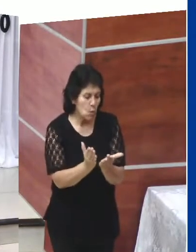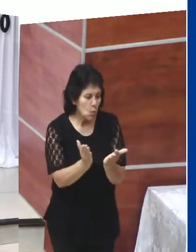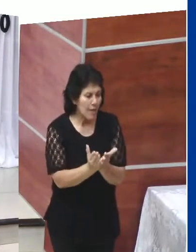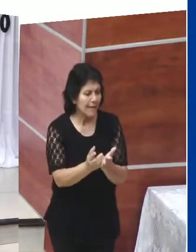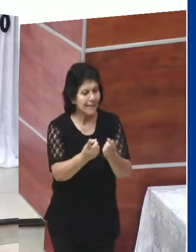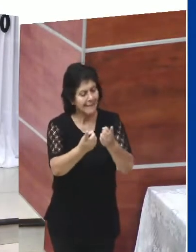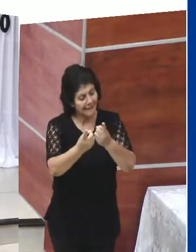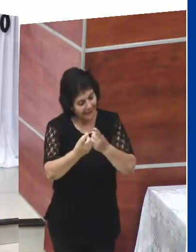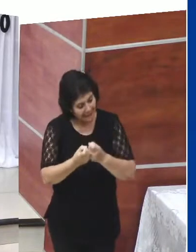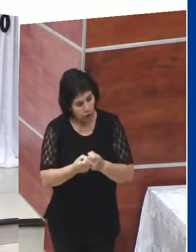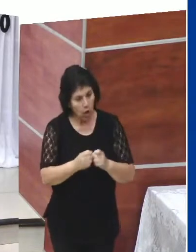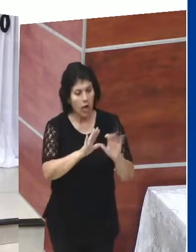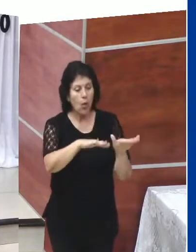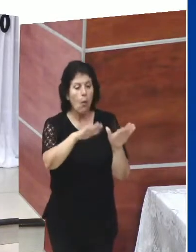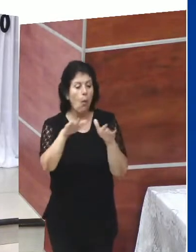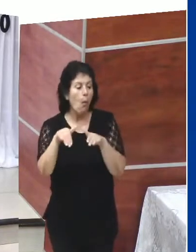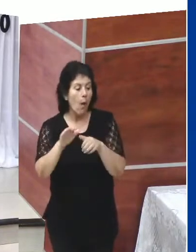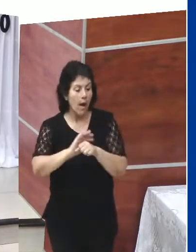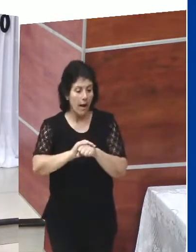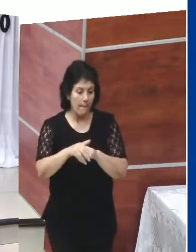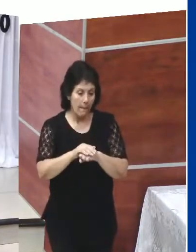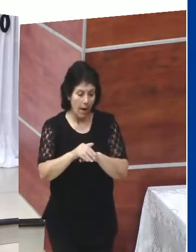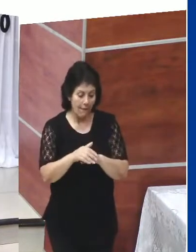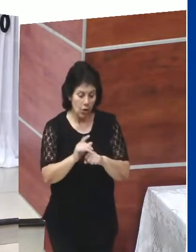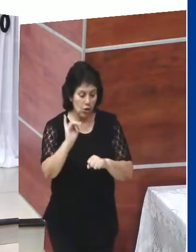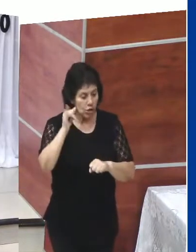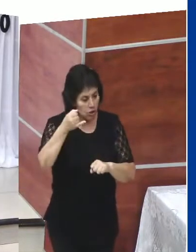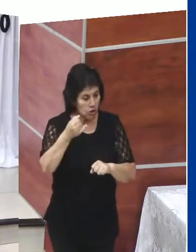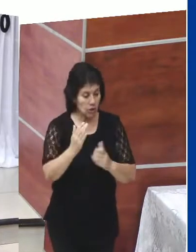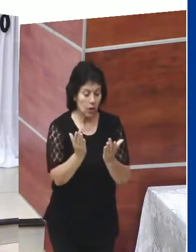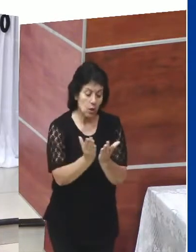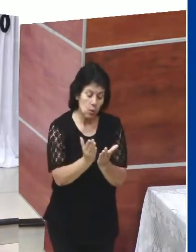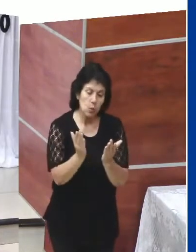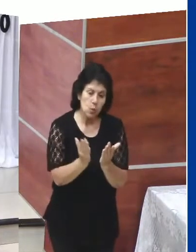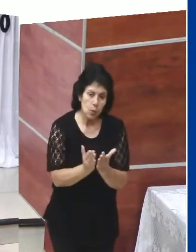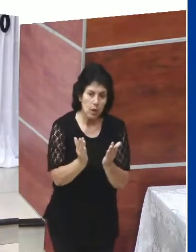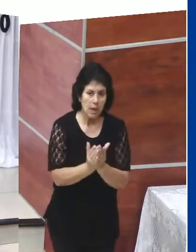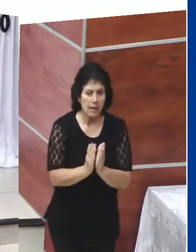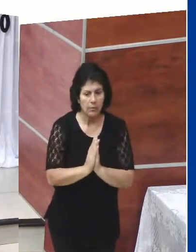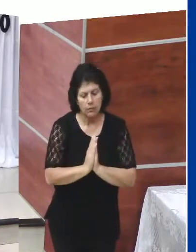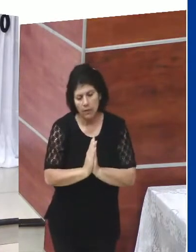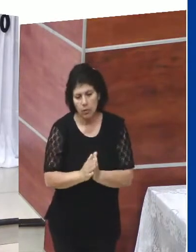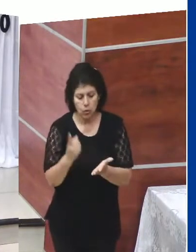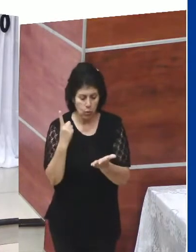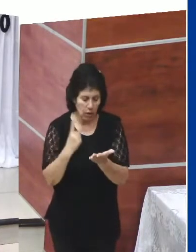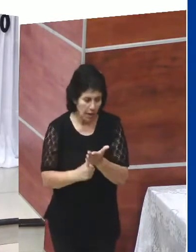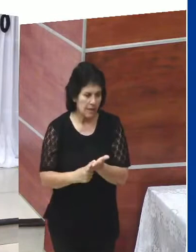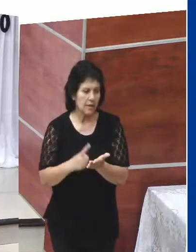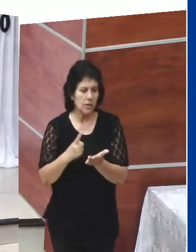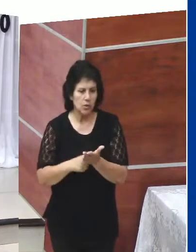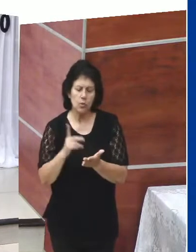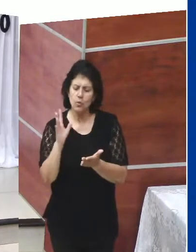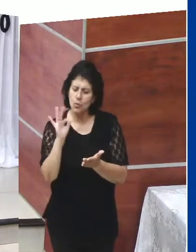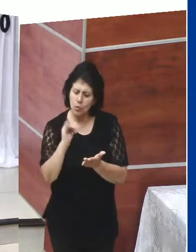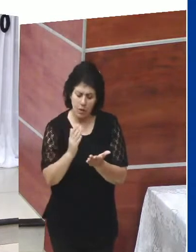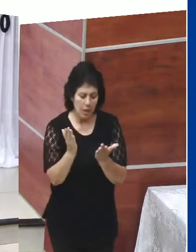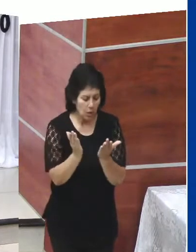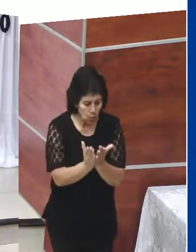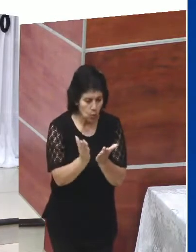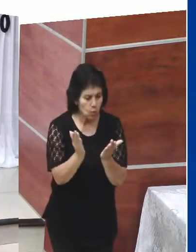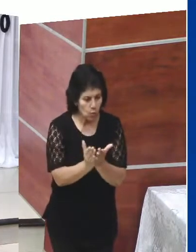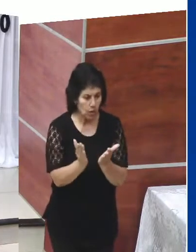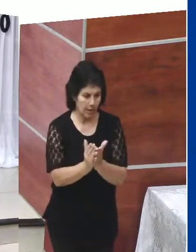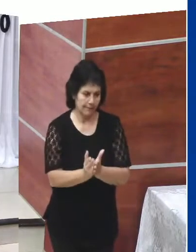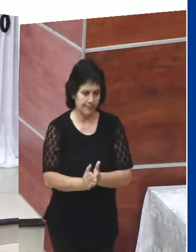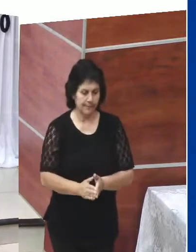Pablo y debiéramos disciplinarnos cada día a tomar la palabra de Dios para estudiarla. Hay